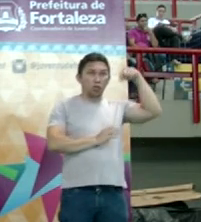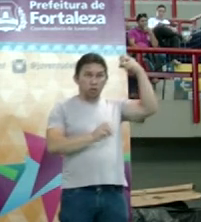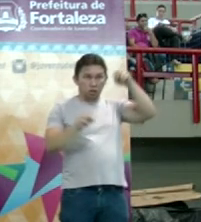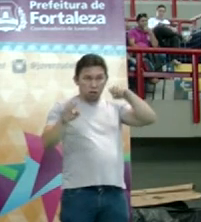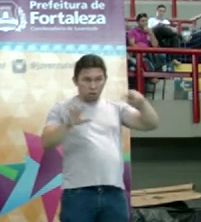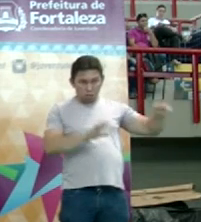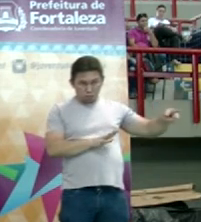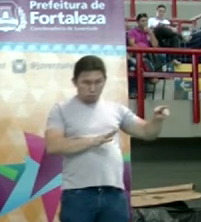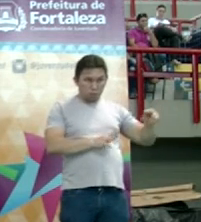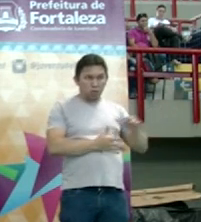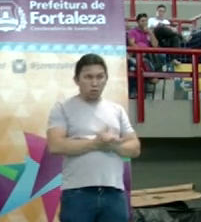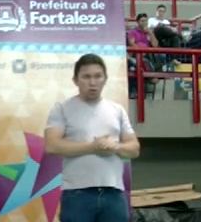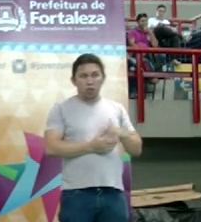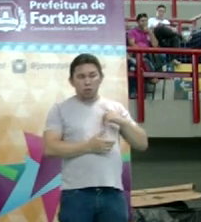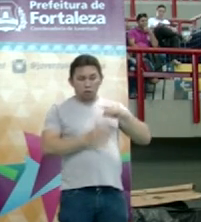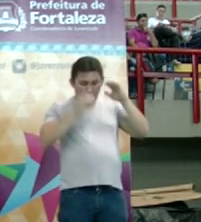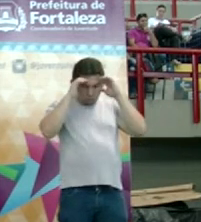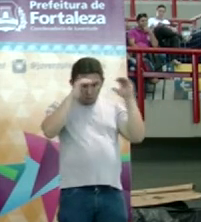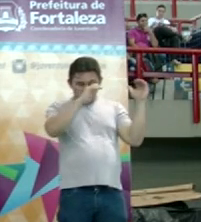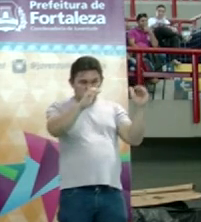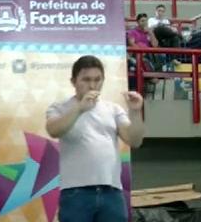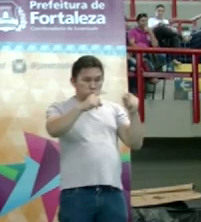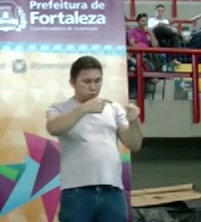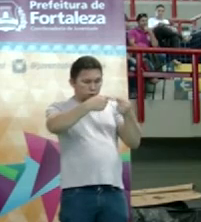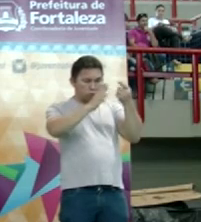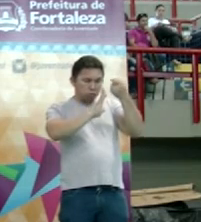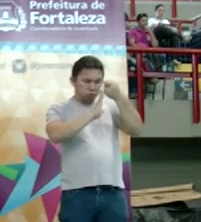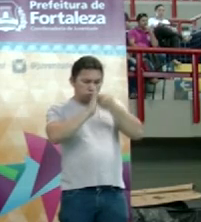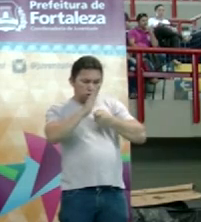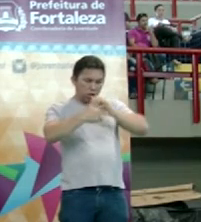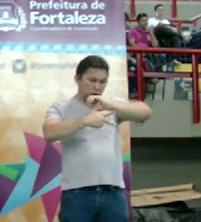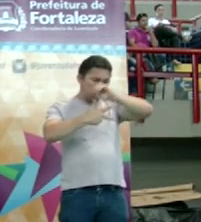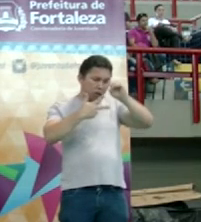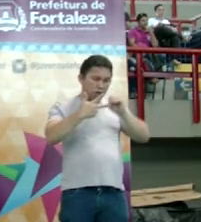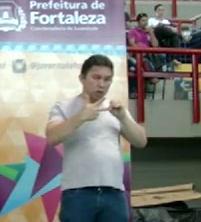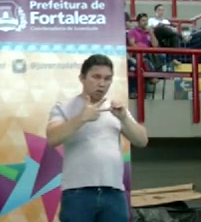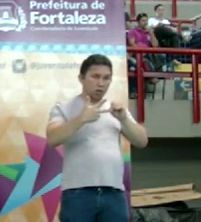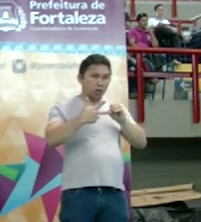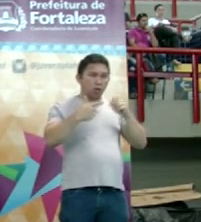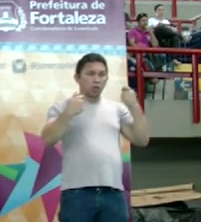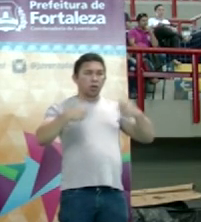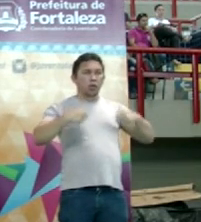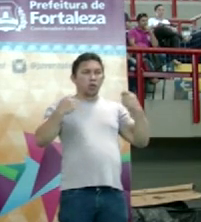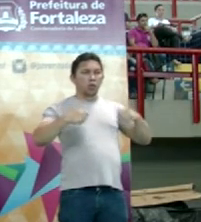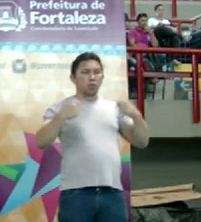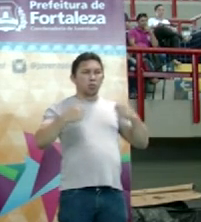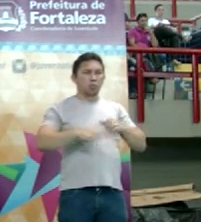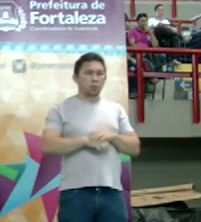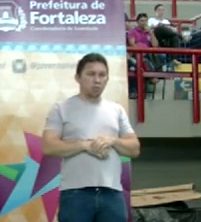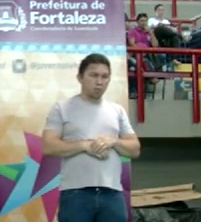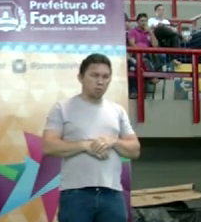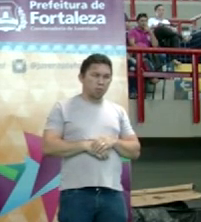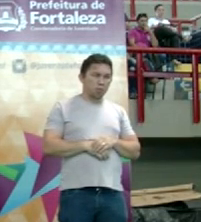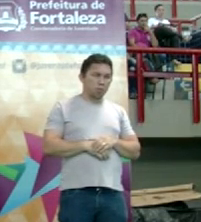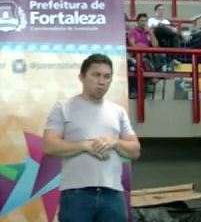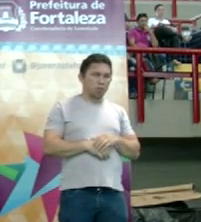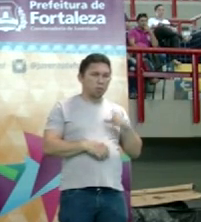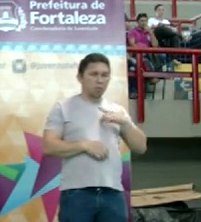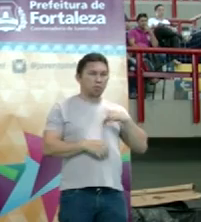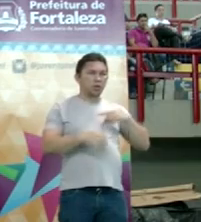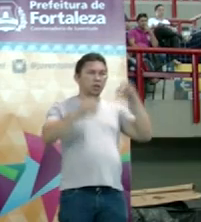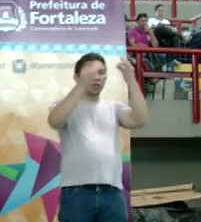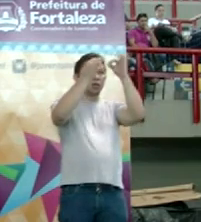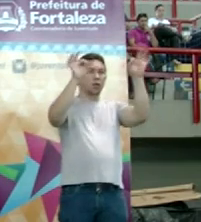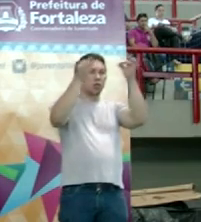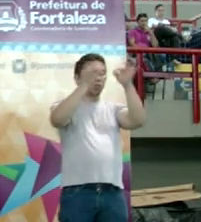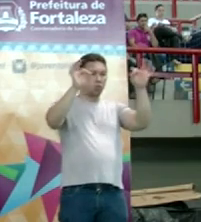vem. Para ela estar atendendo aquilo que o Enem quer, ela deve ter em média 5, no máximo 6